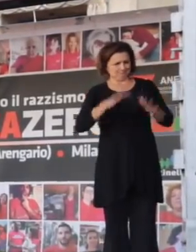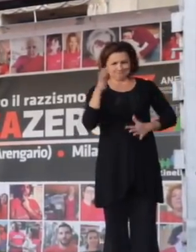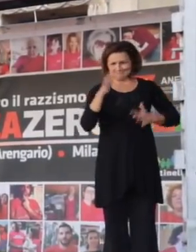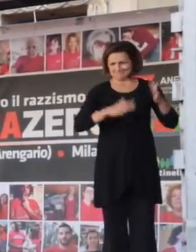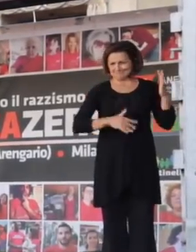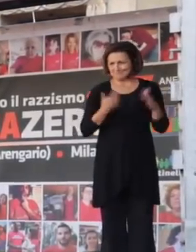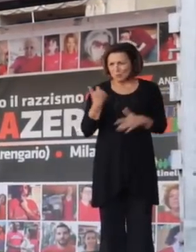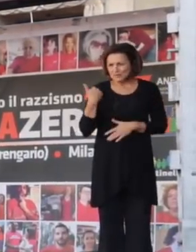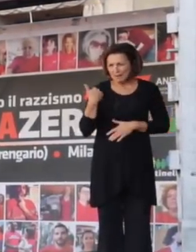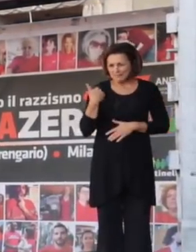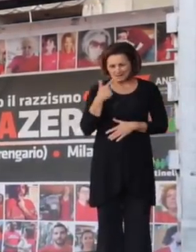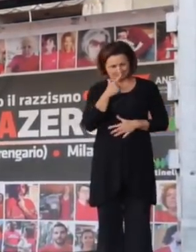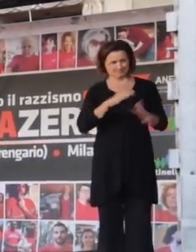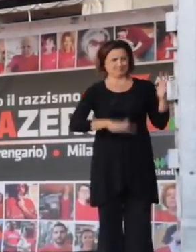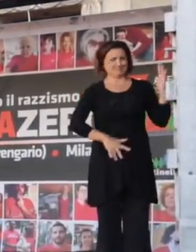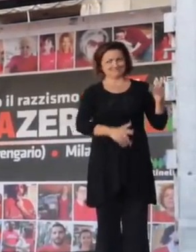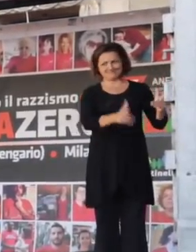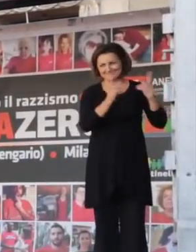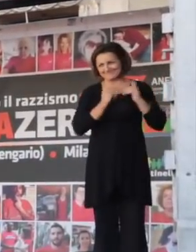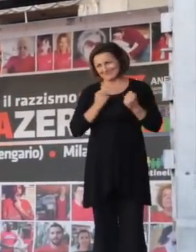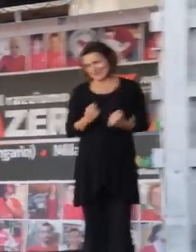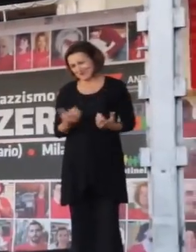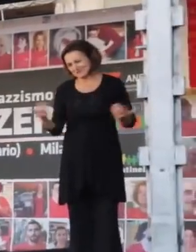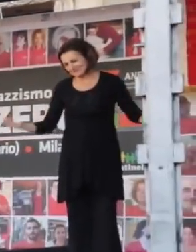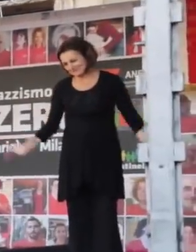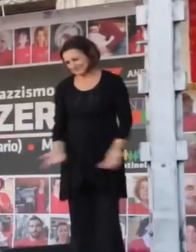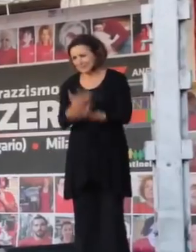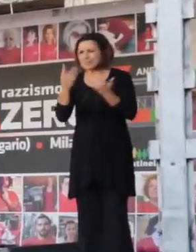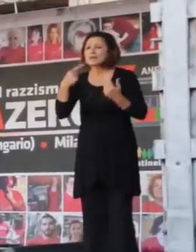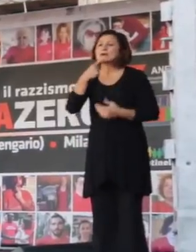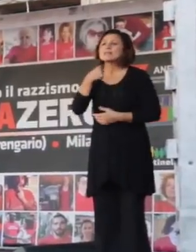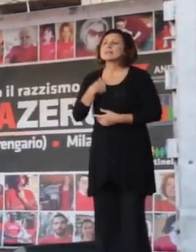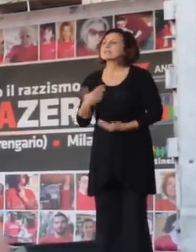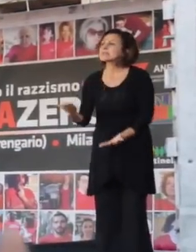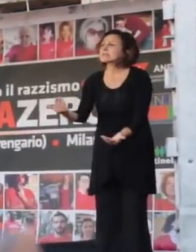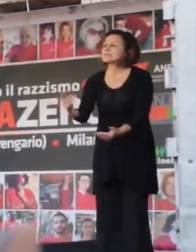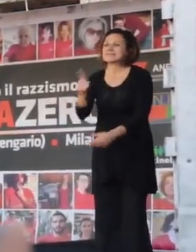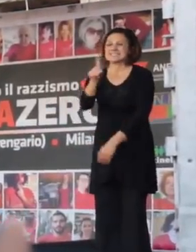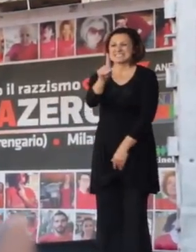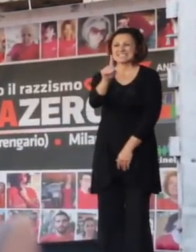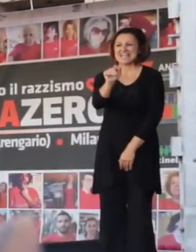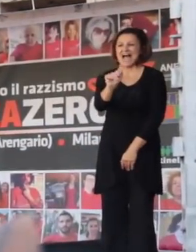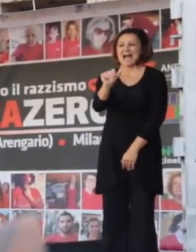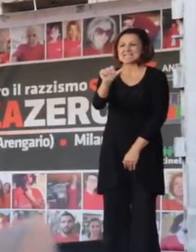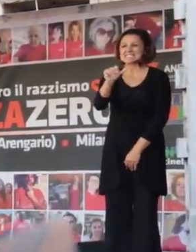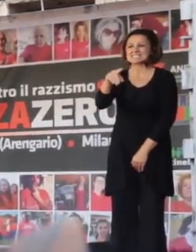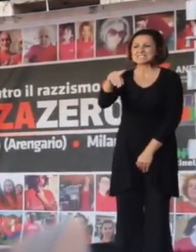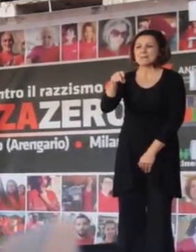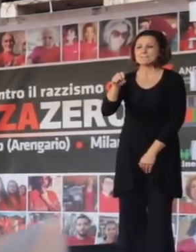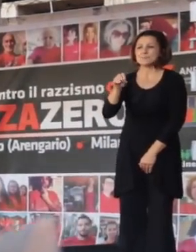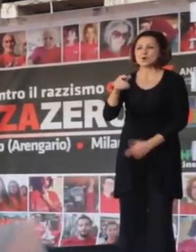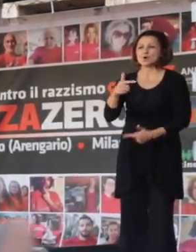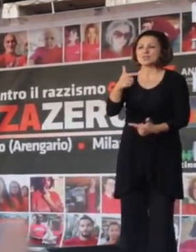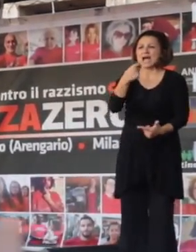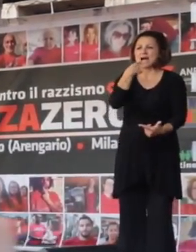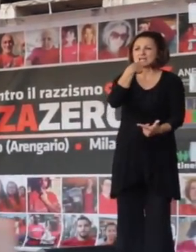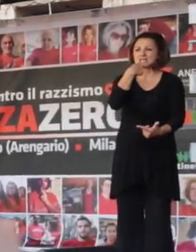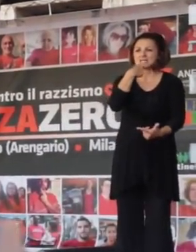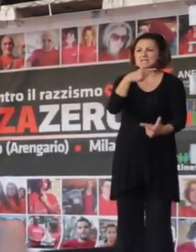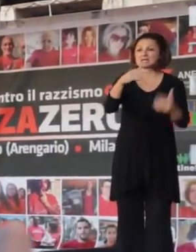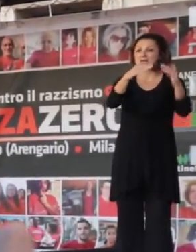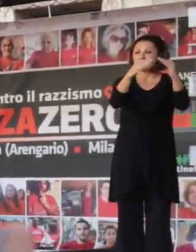anni. Ditemi voi, il DASPO va dato a una persona senza tetto o a